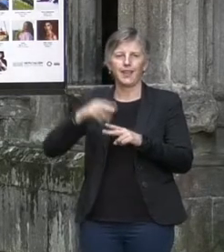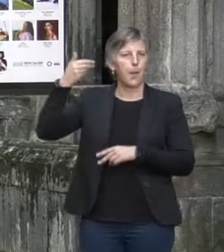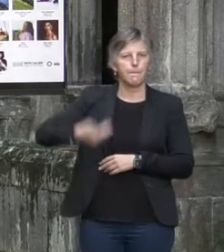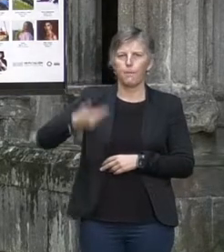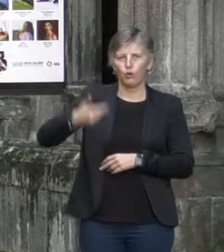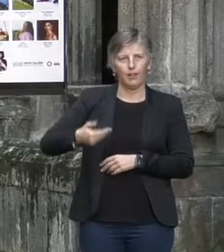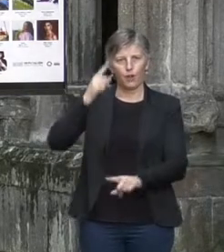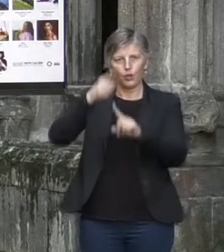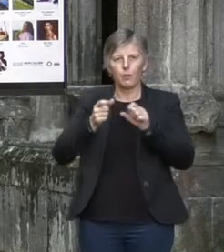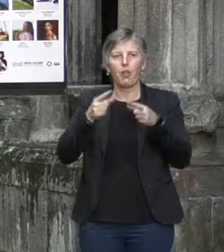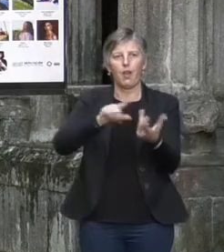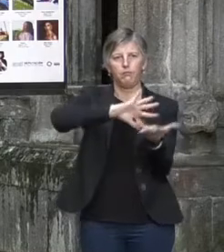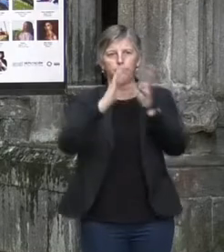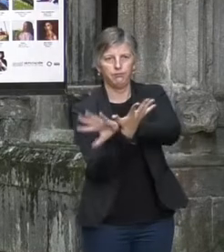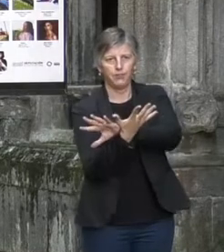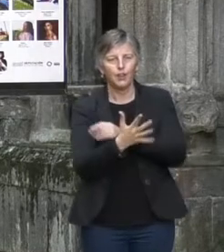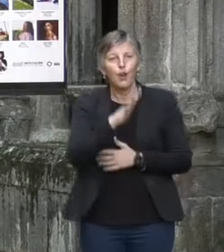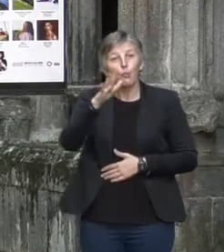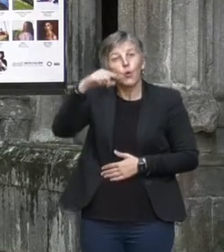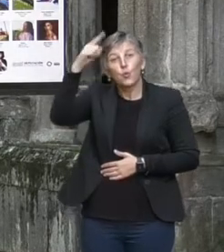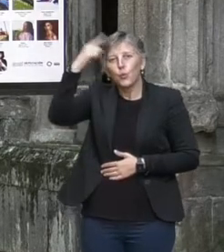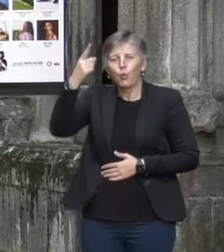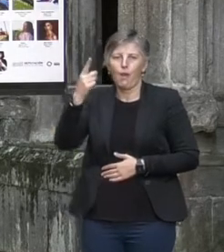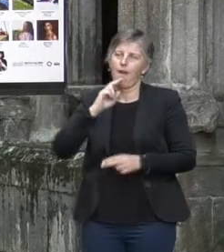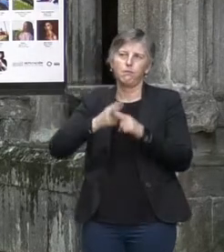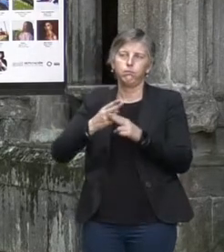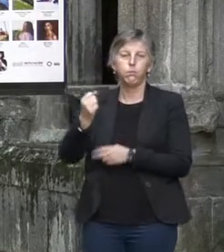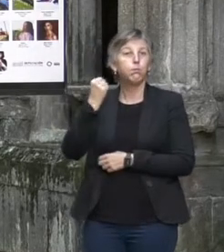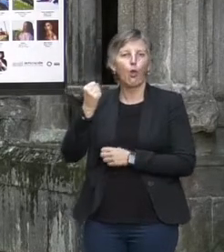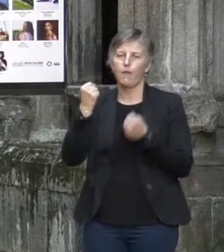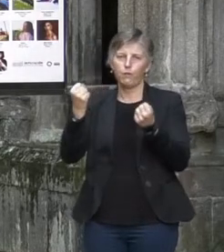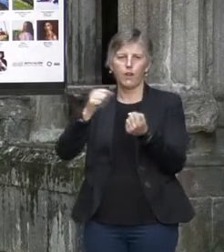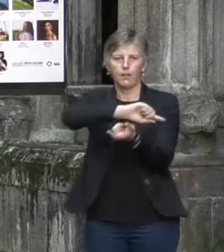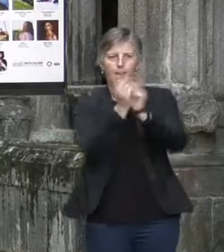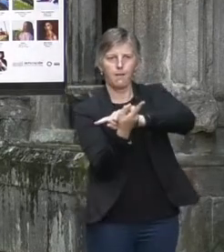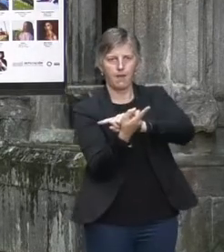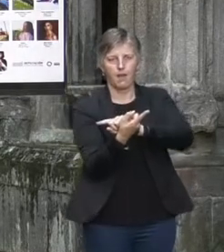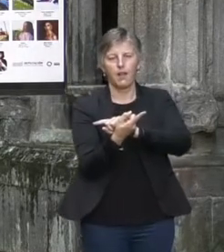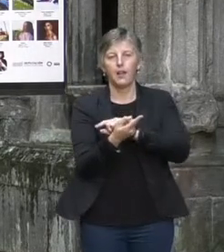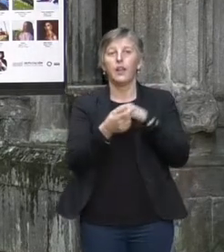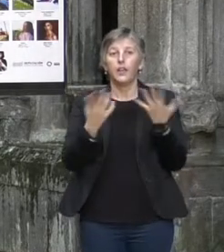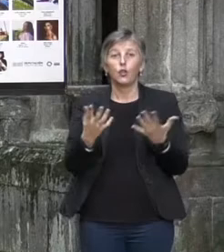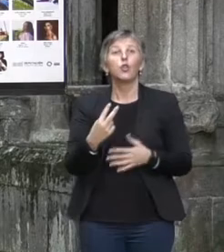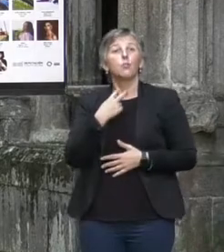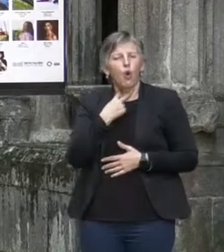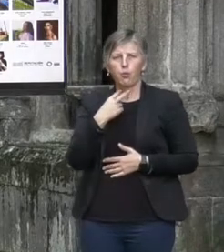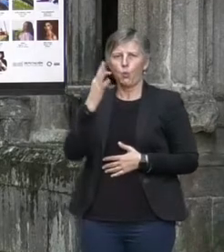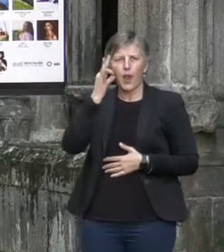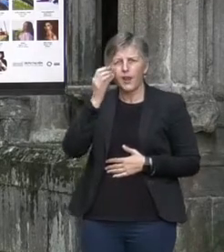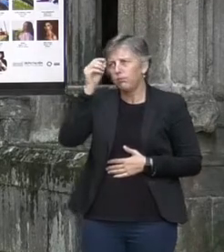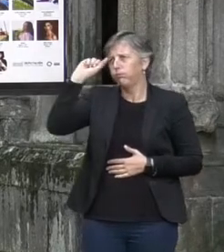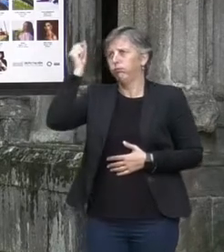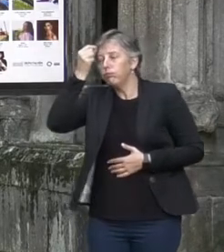para transformar, porque a cultura ten un enorme poder transformador. Así que voces de mulleres, talento